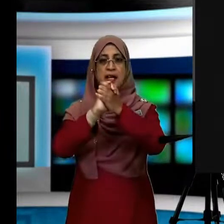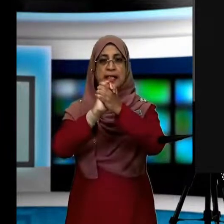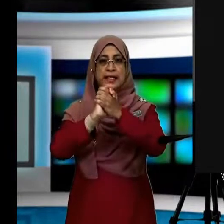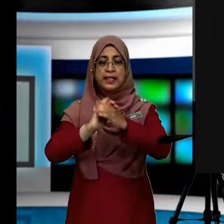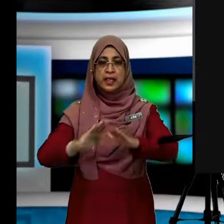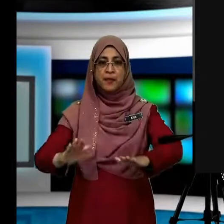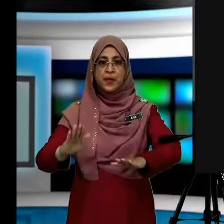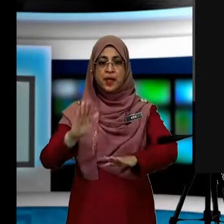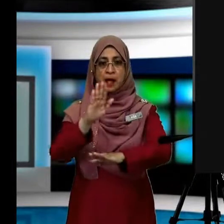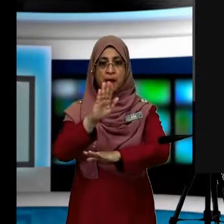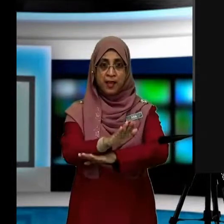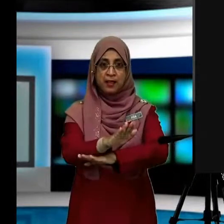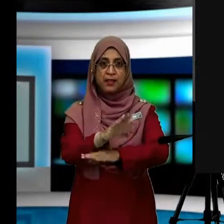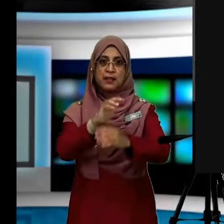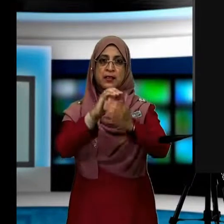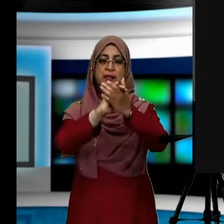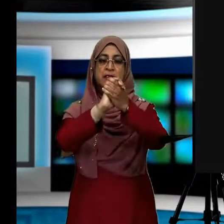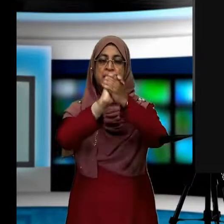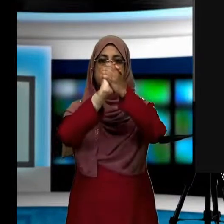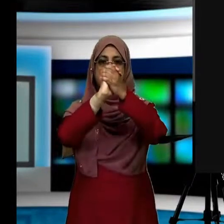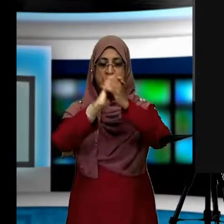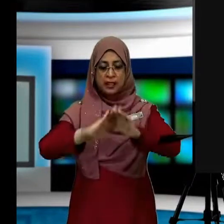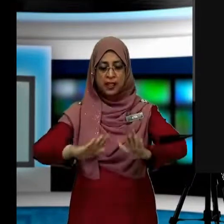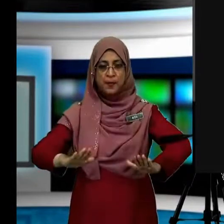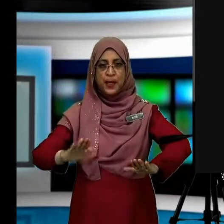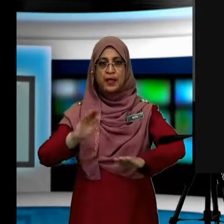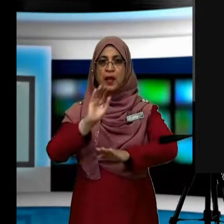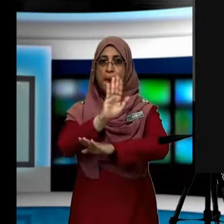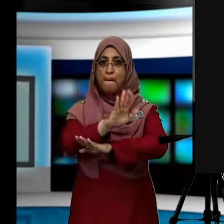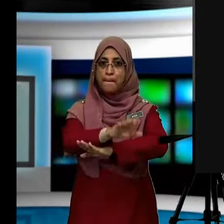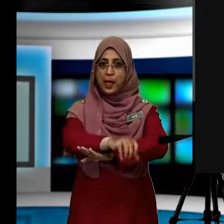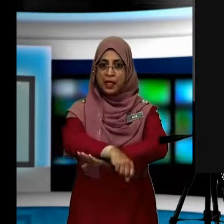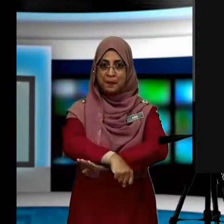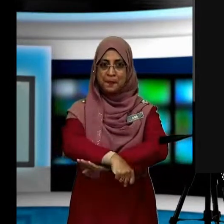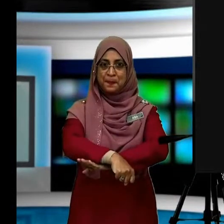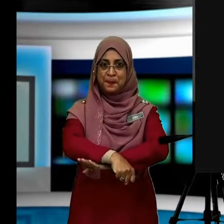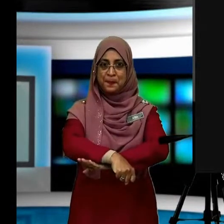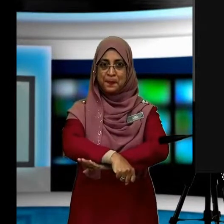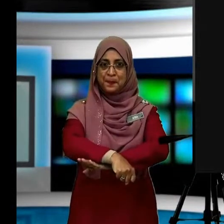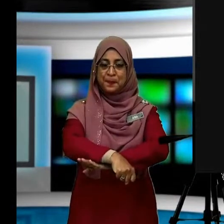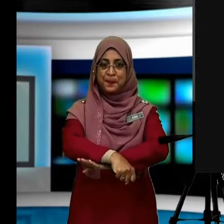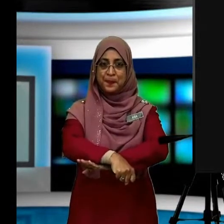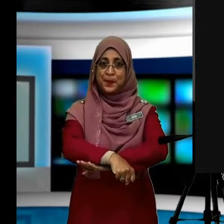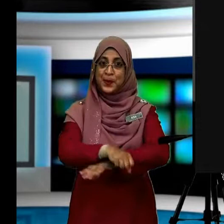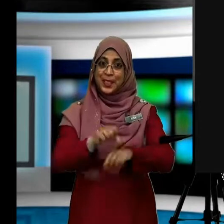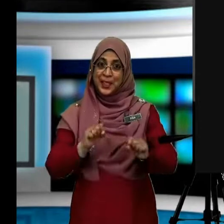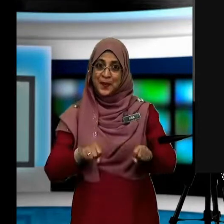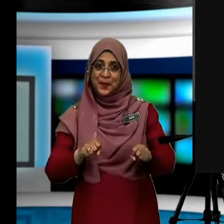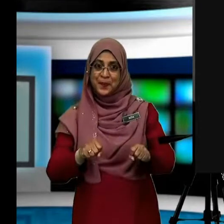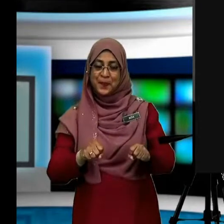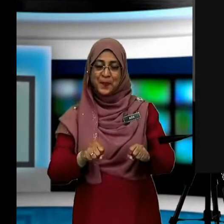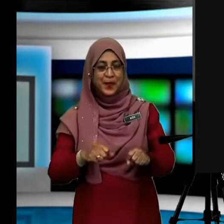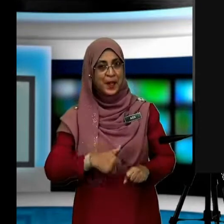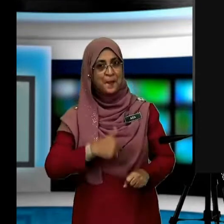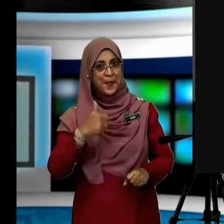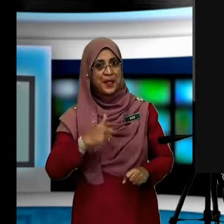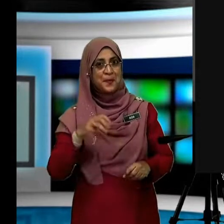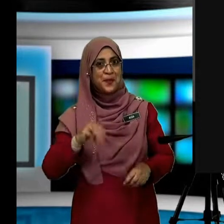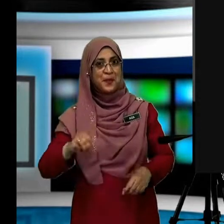selamat petang Hai selamat malam Hai boleh